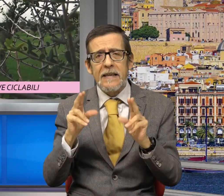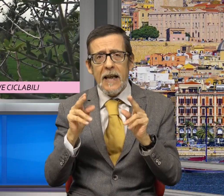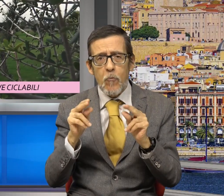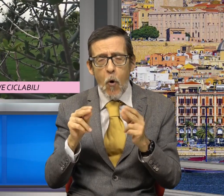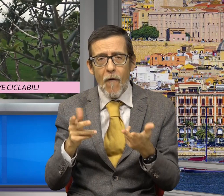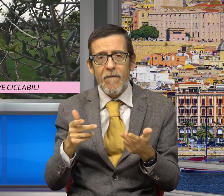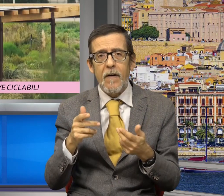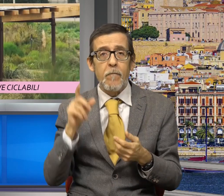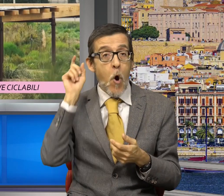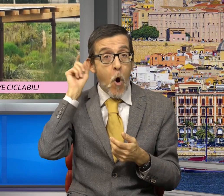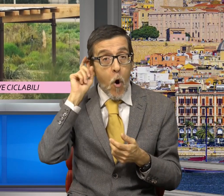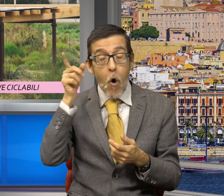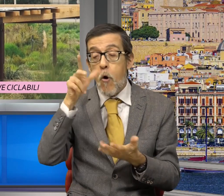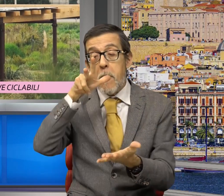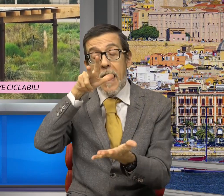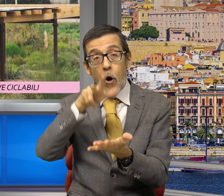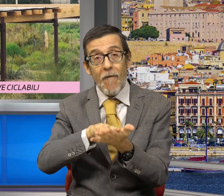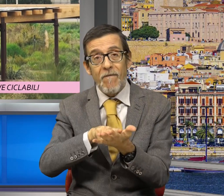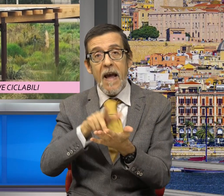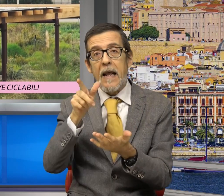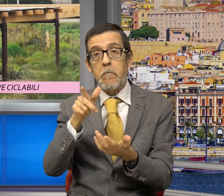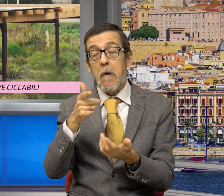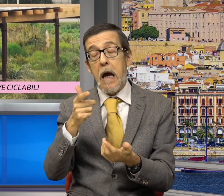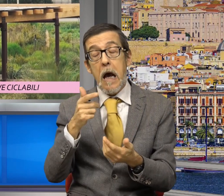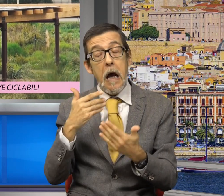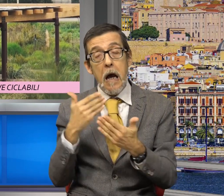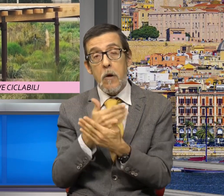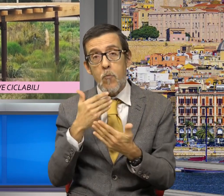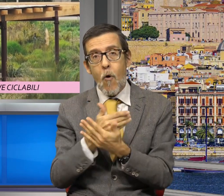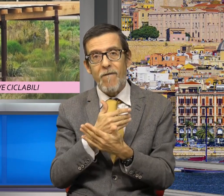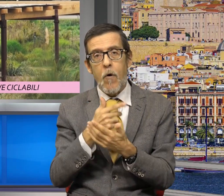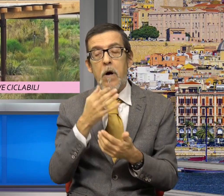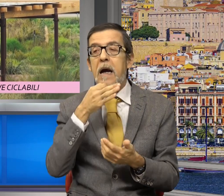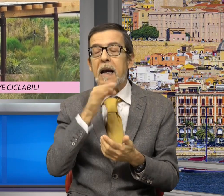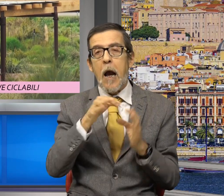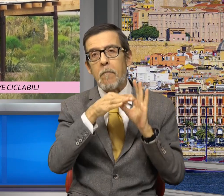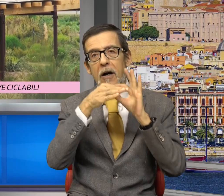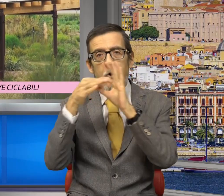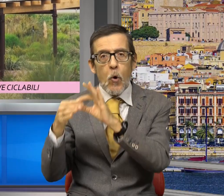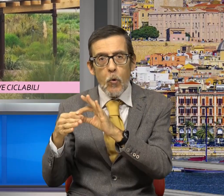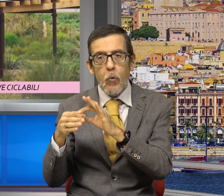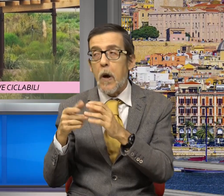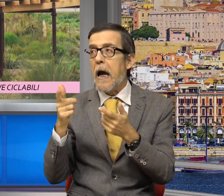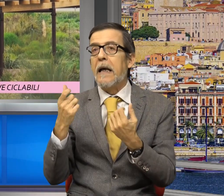si conferma così una meta turistica all'avanguardia, capace di coniugare la bellezza del territorio con la sostenibilità e